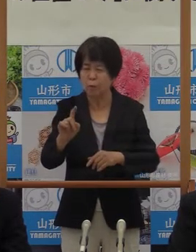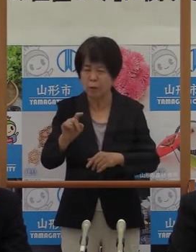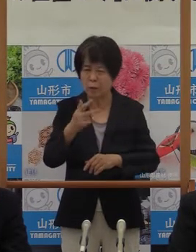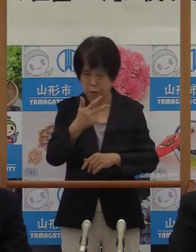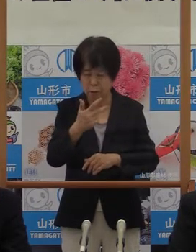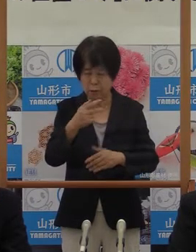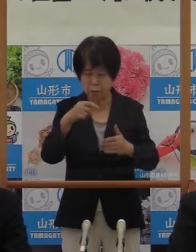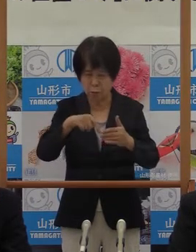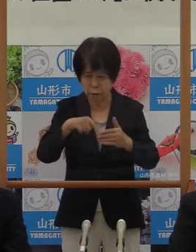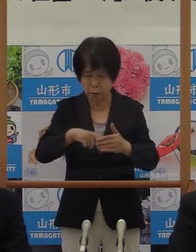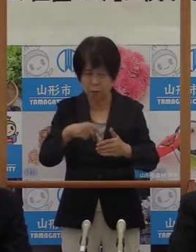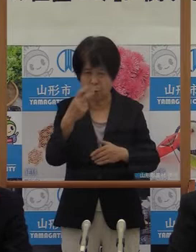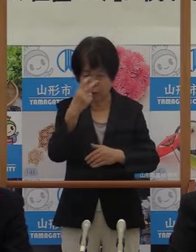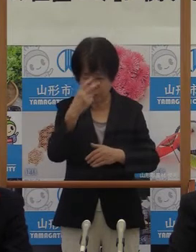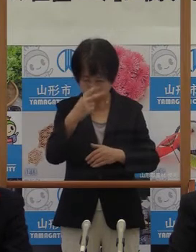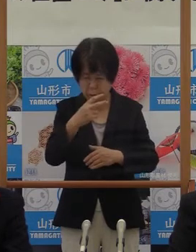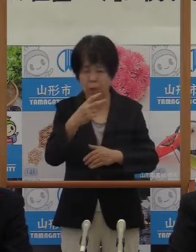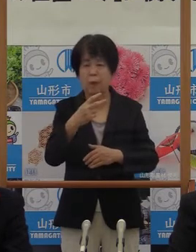ですね、